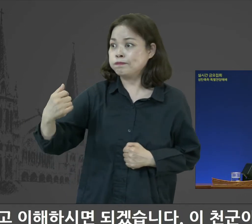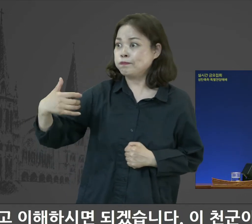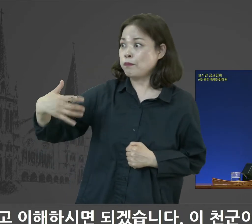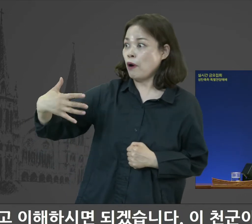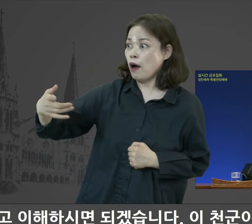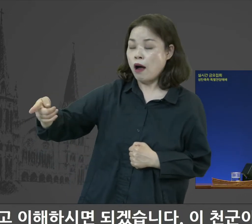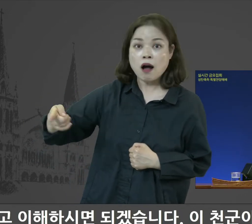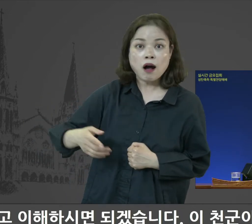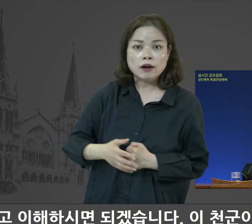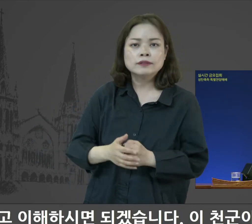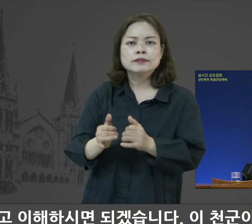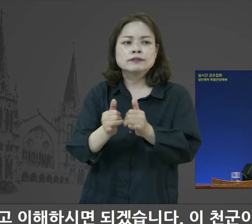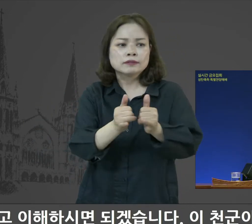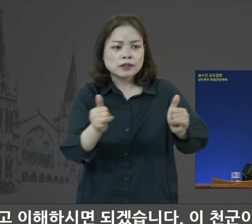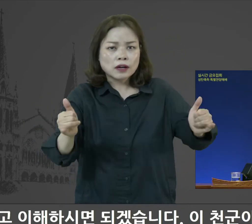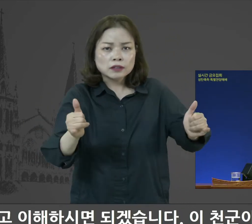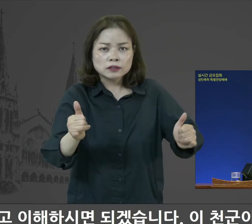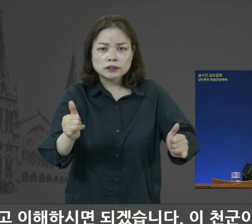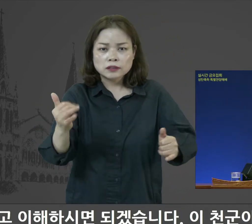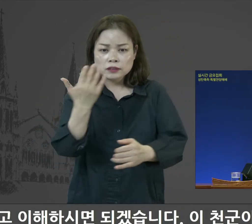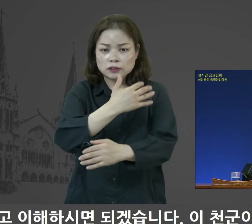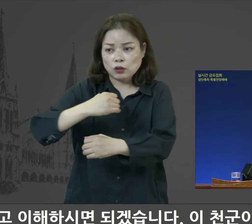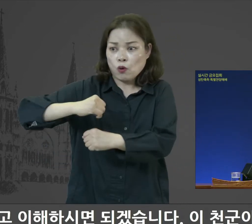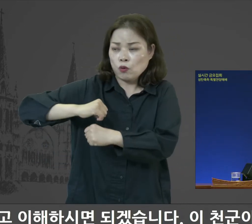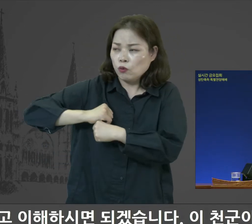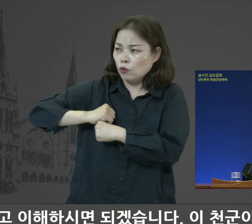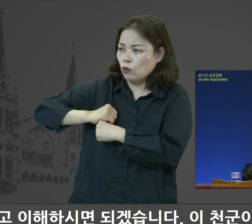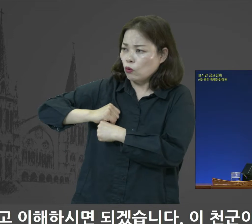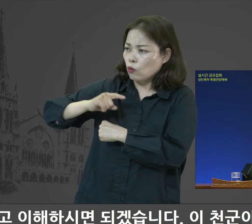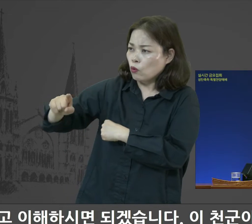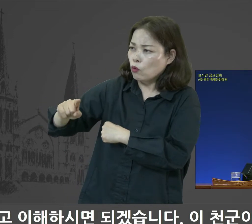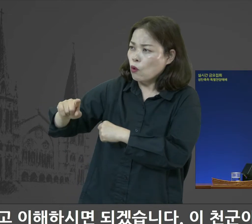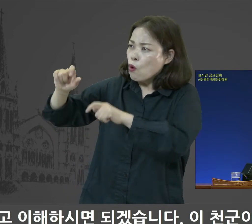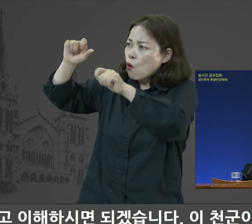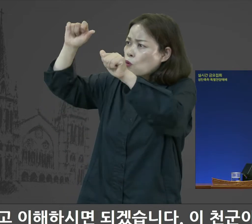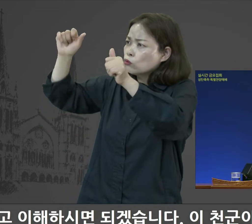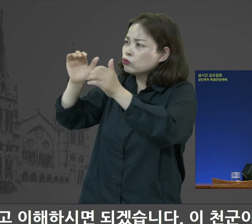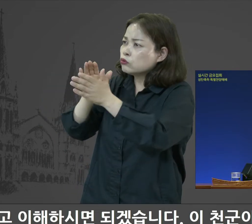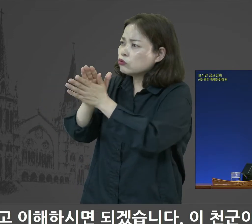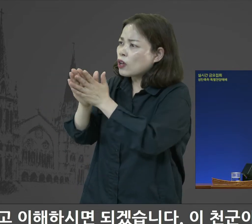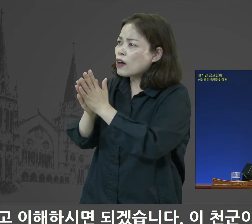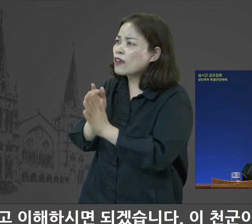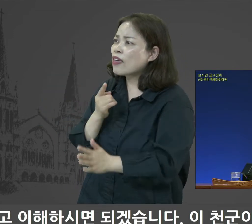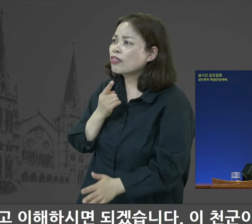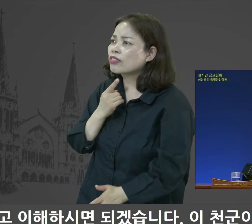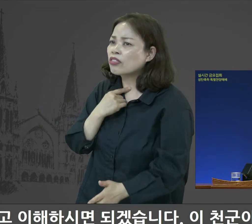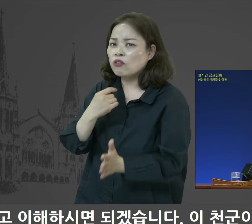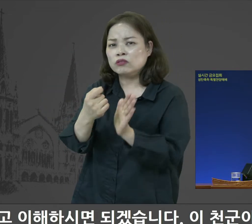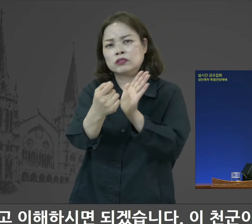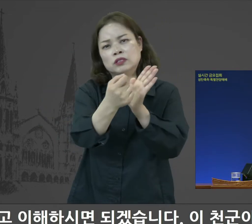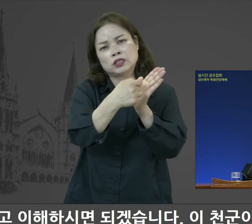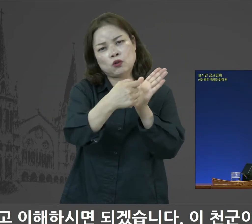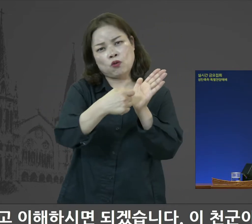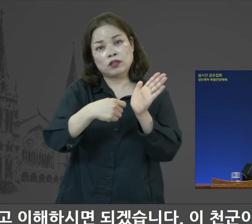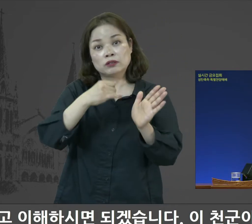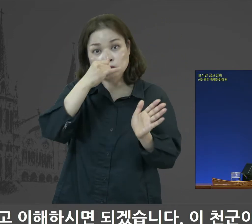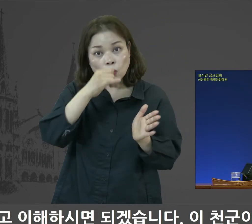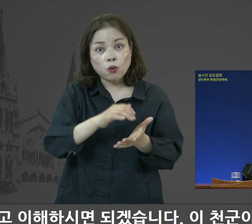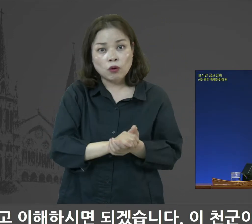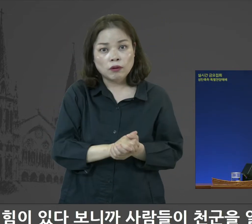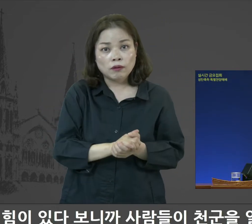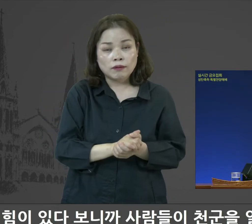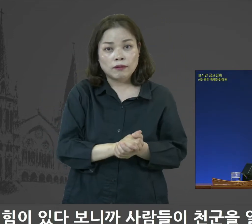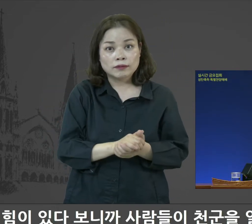보니까 사람들이 천군을 일종의 우상으로 숭배했던 기록들이 성경에 나옵니다.